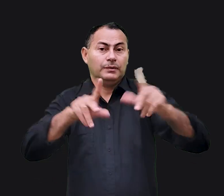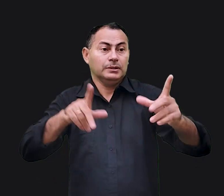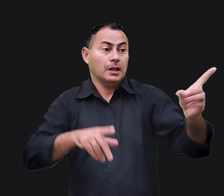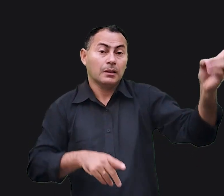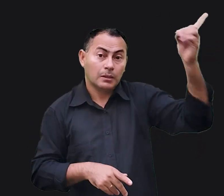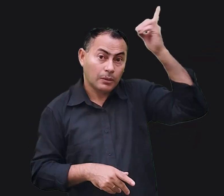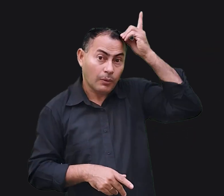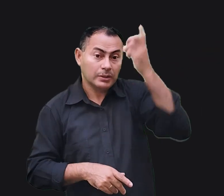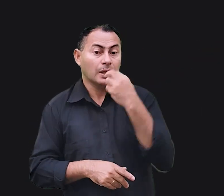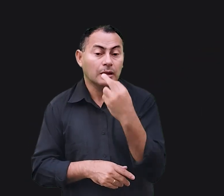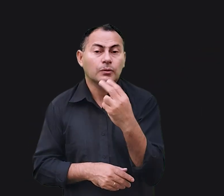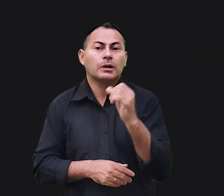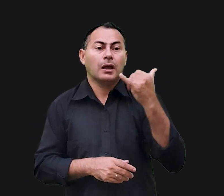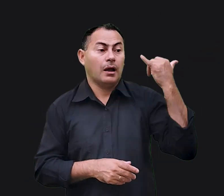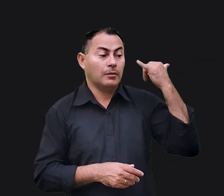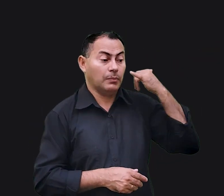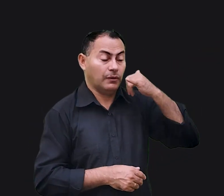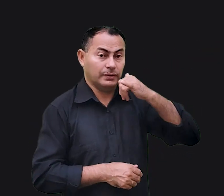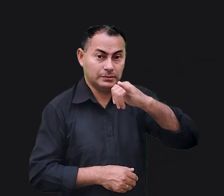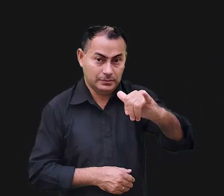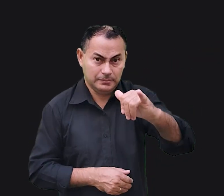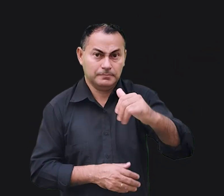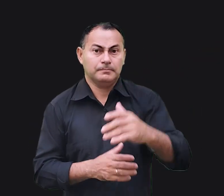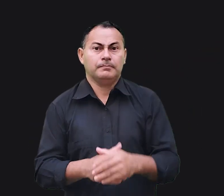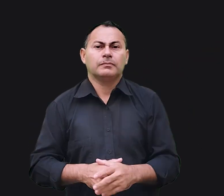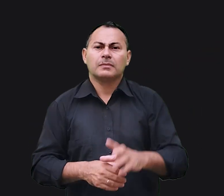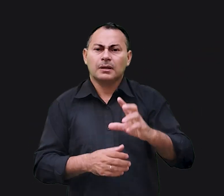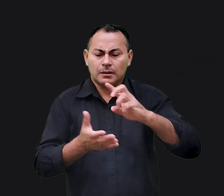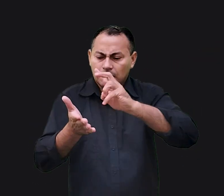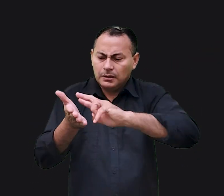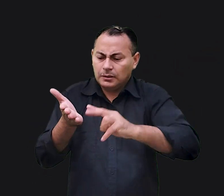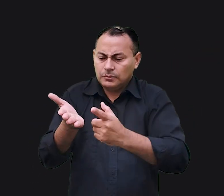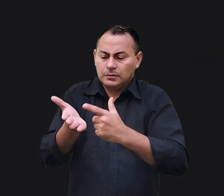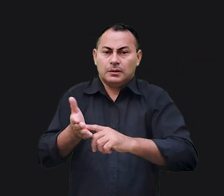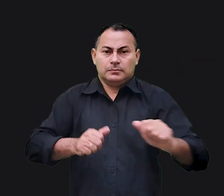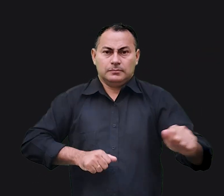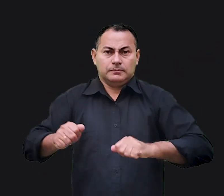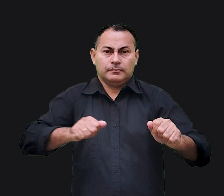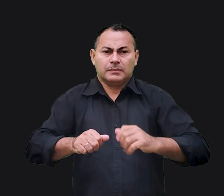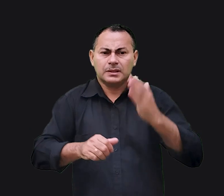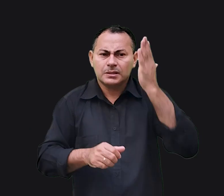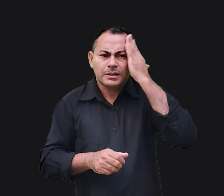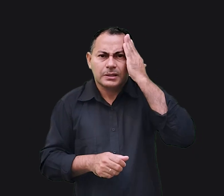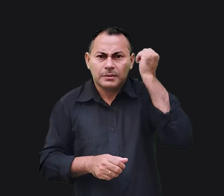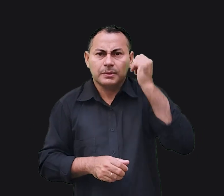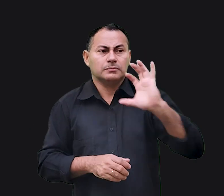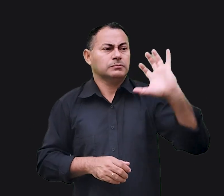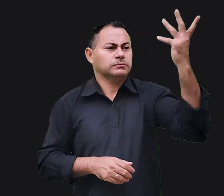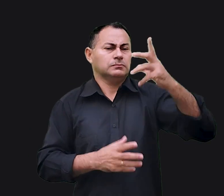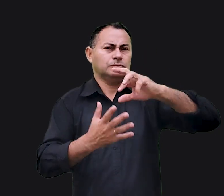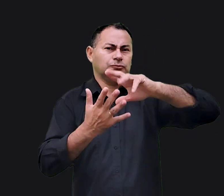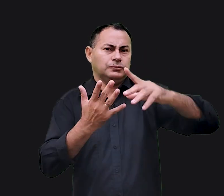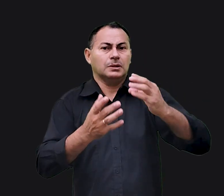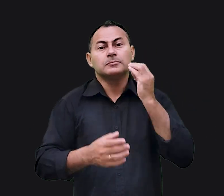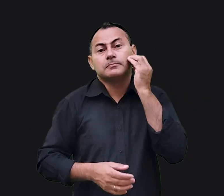de línguas era profecia. Lendo o livro de Atos, descobrimos que aconteceram várias experiências